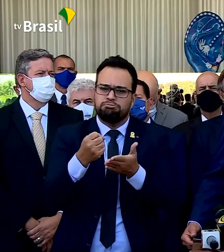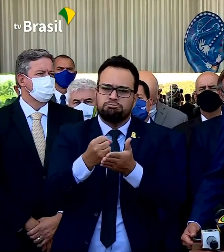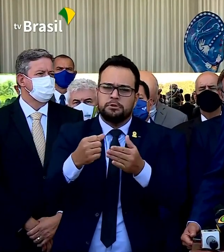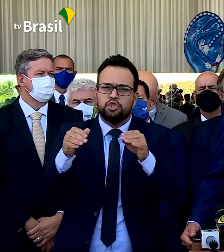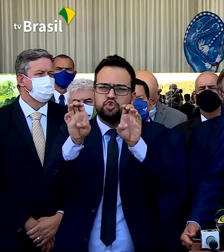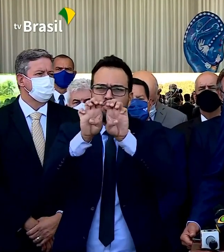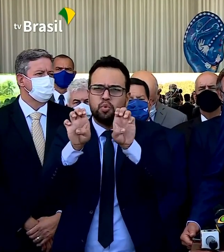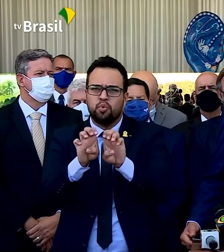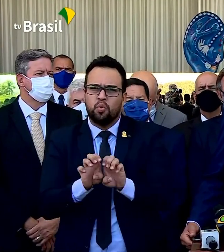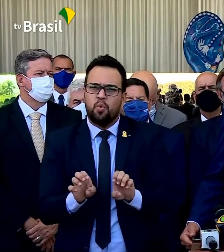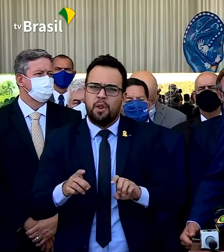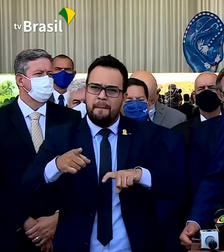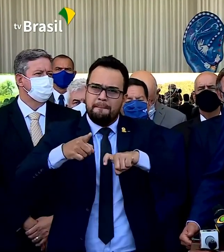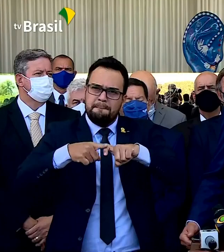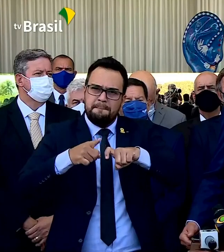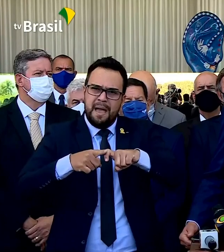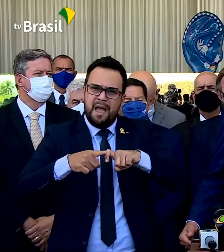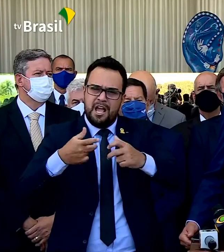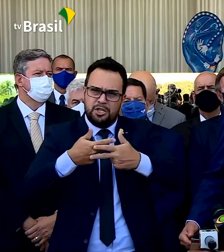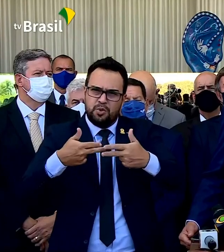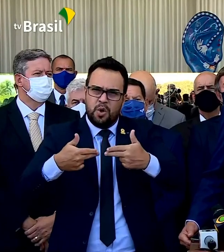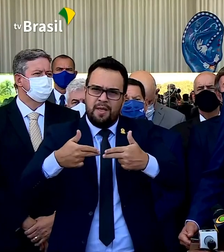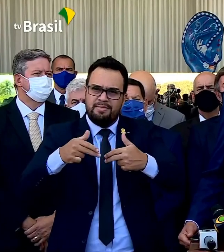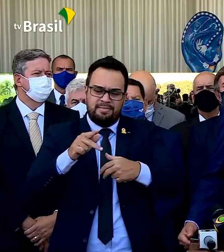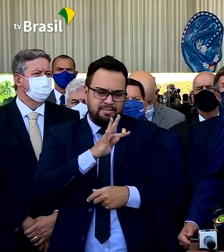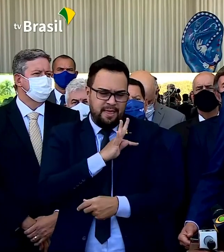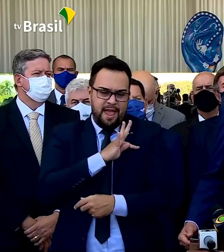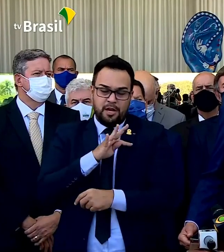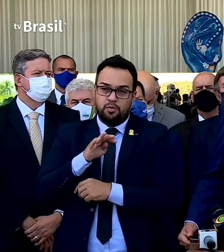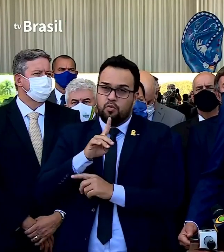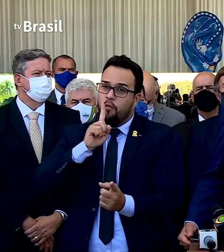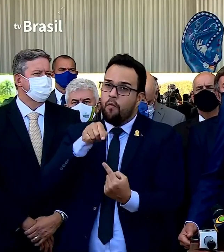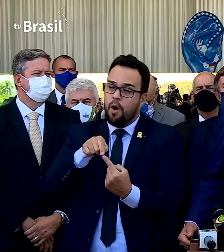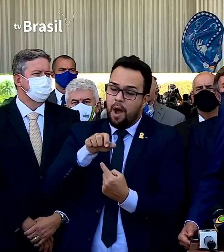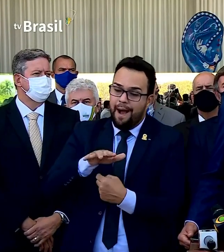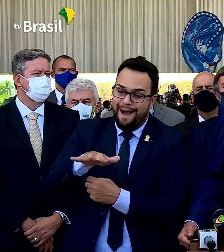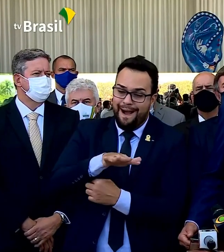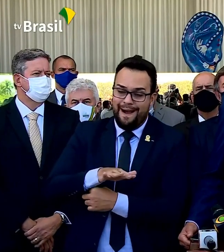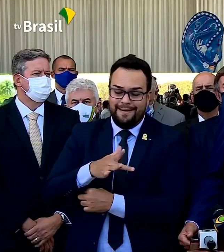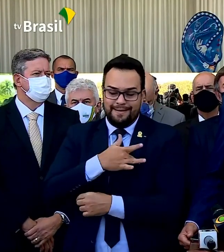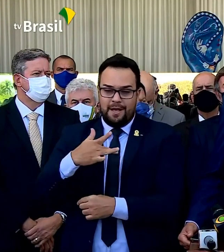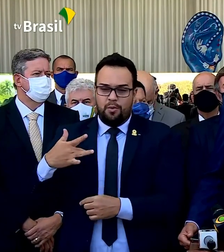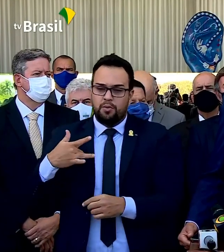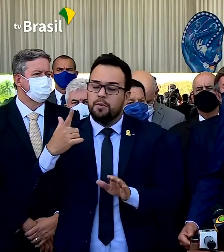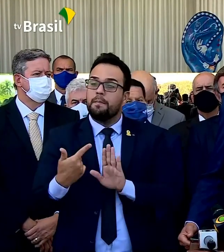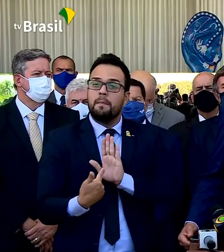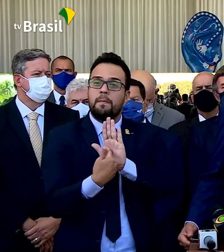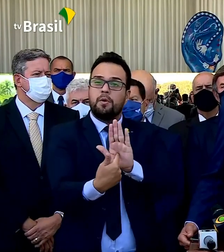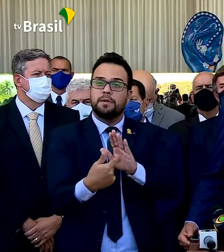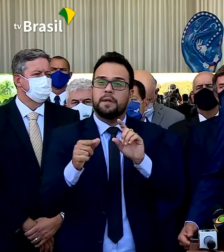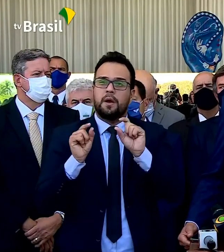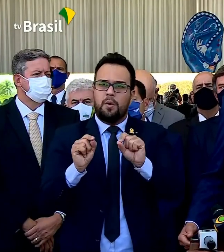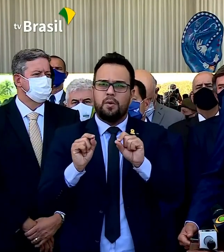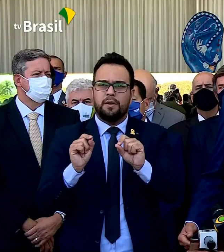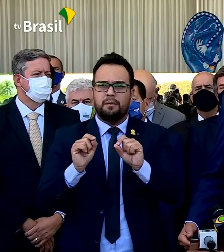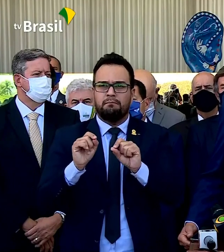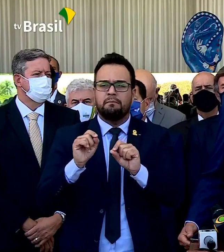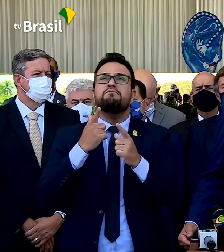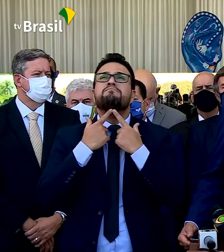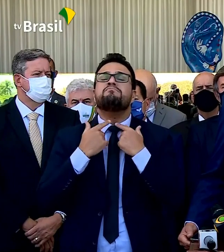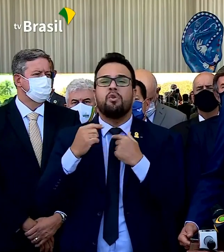de médicos, também de técnicos em todas as áreas da saúde, para poder mostrar que nós, se Deus